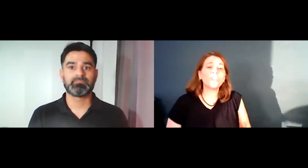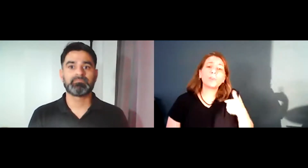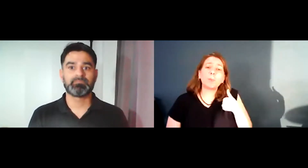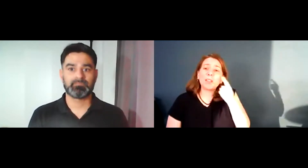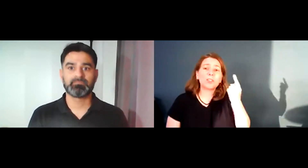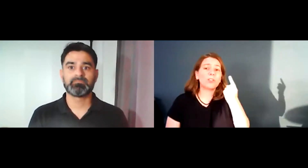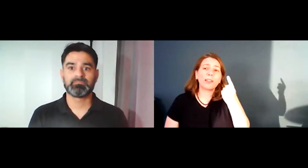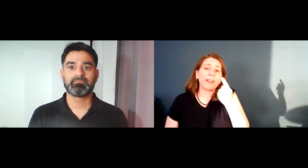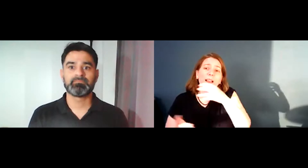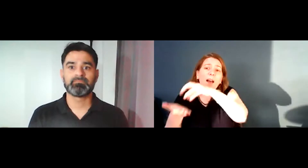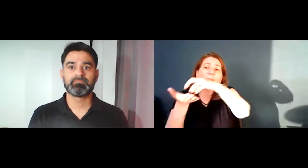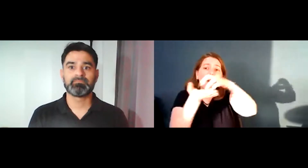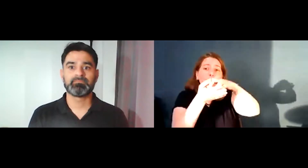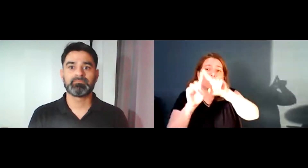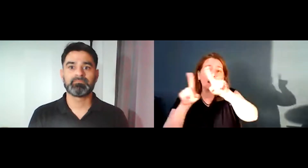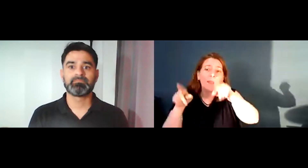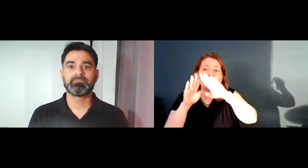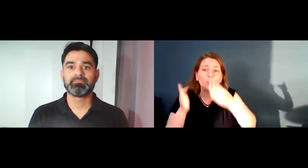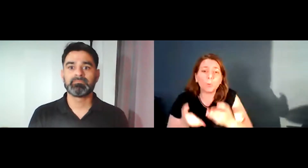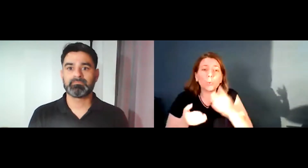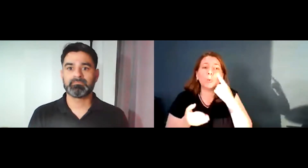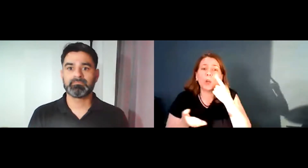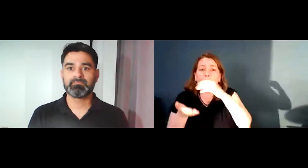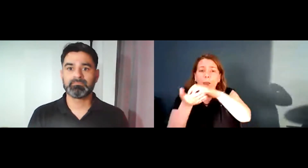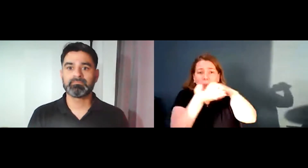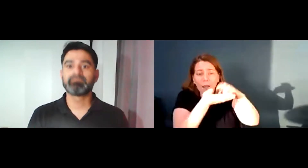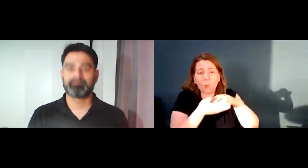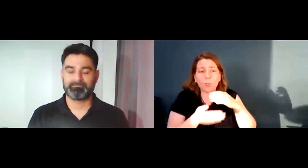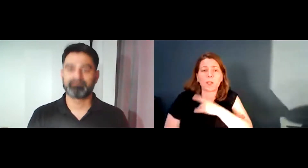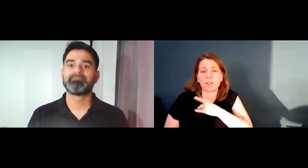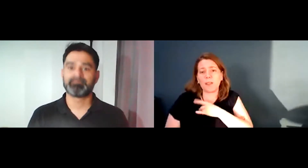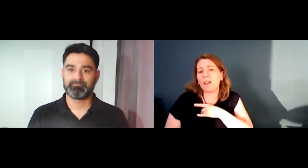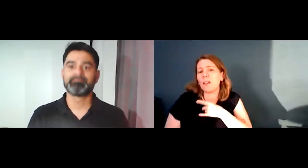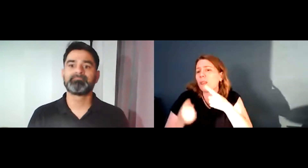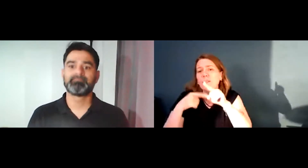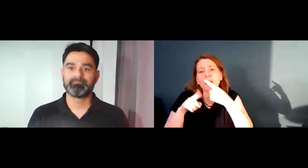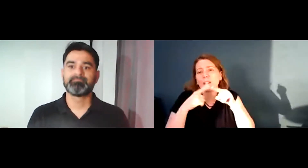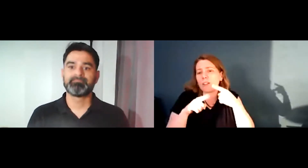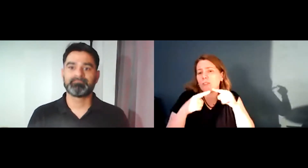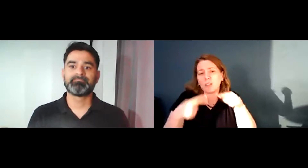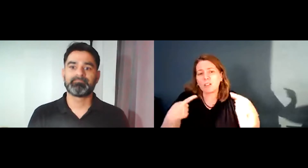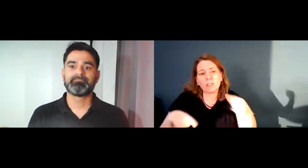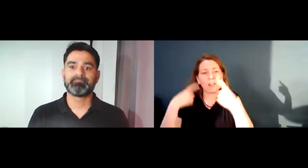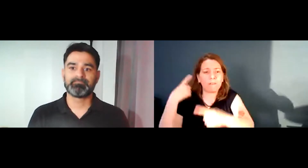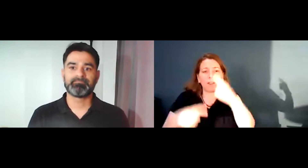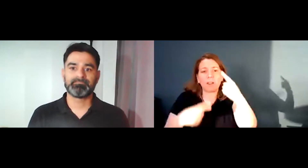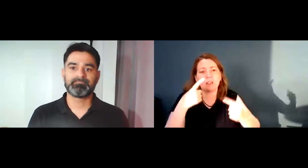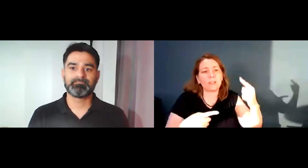pienso que cada instituto, cada universidad debe tener coordinaciones diferentes.